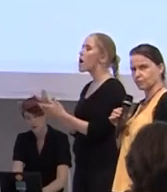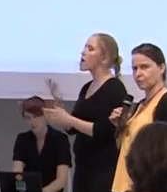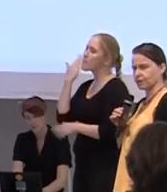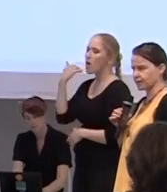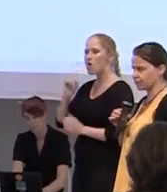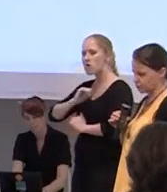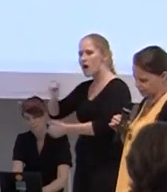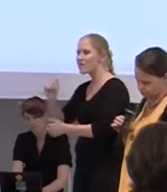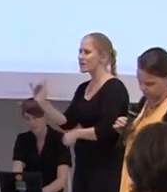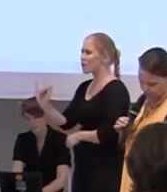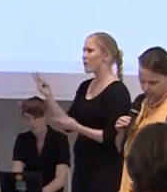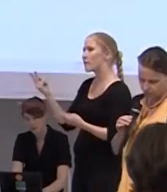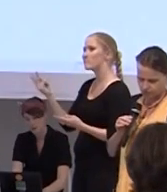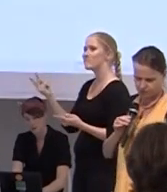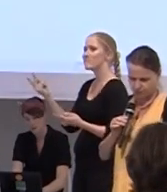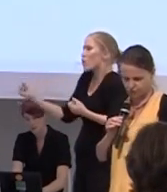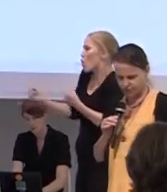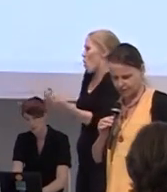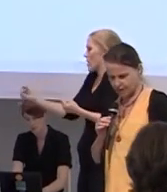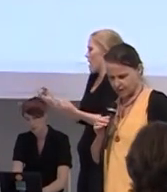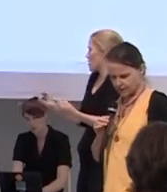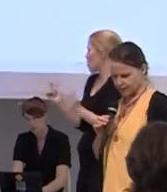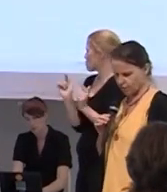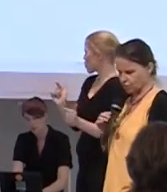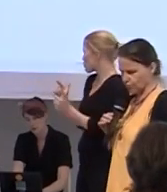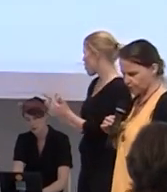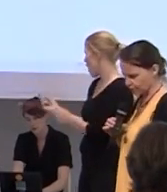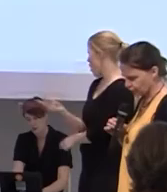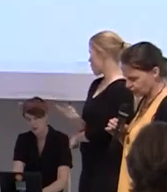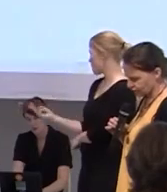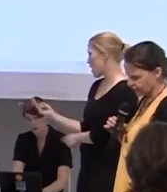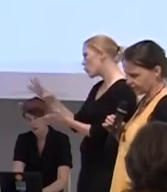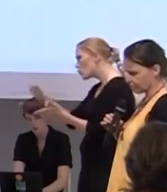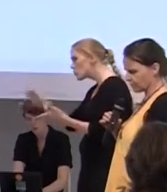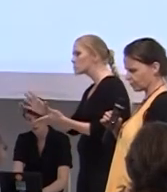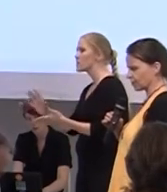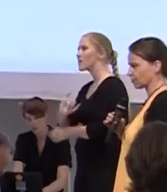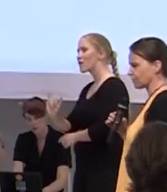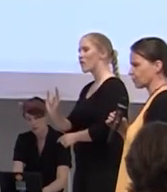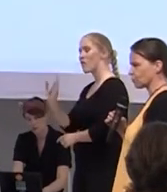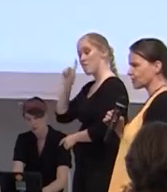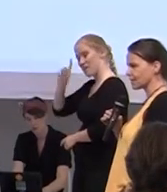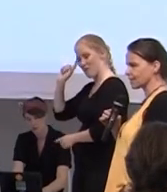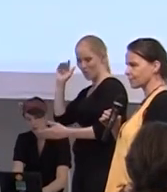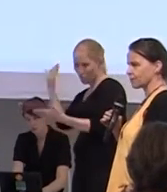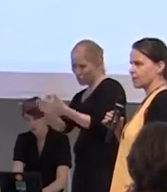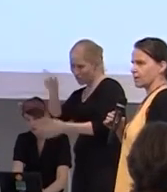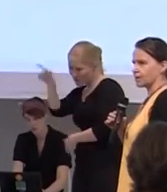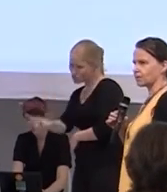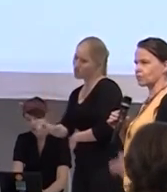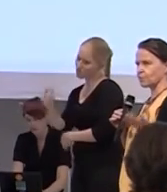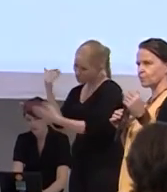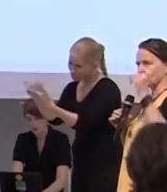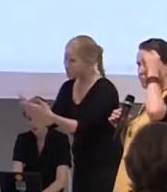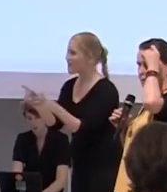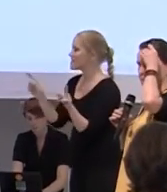koordinátor podpory, někdo říkal, že bychom tam mohli mít ve škole někoho, komu by rodiče věřili, kdo by mohl být takovým jako důvěrníkem,